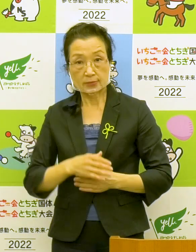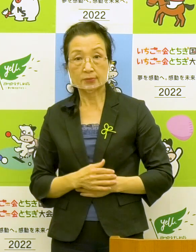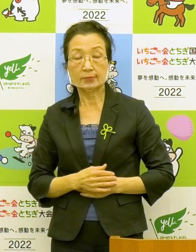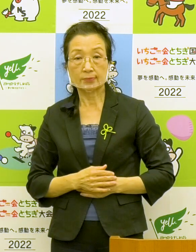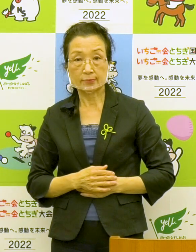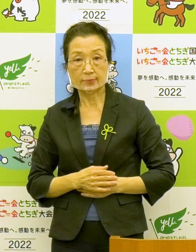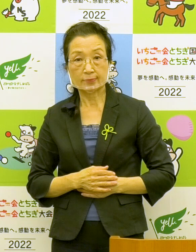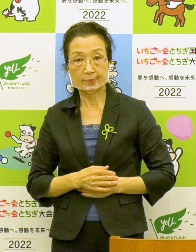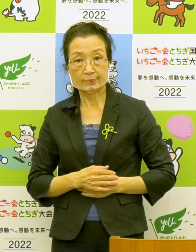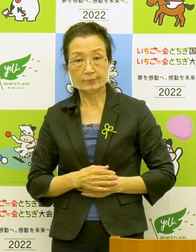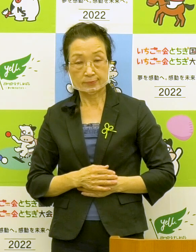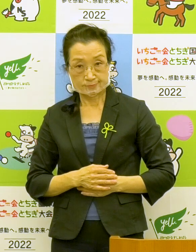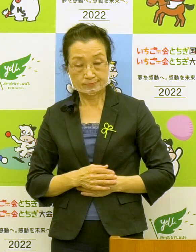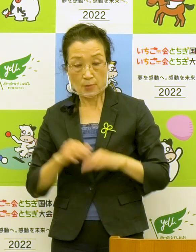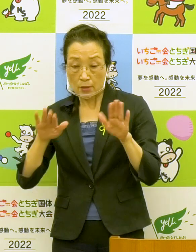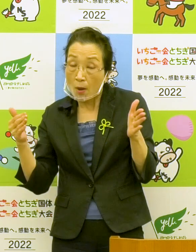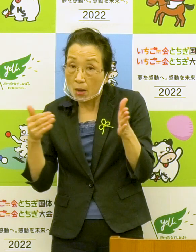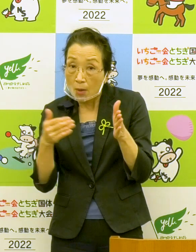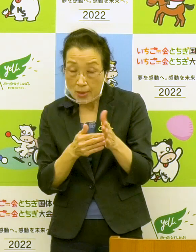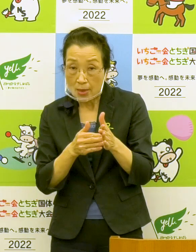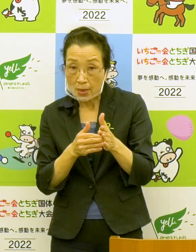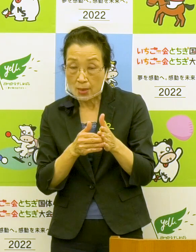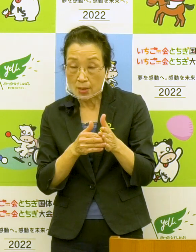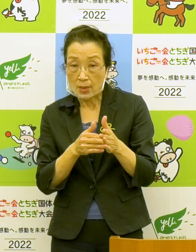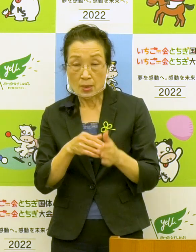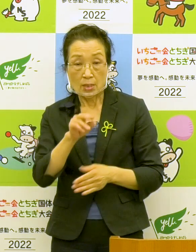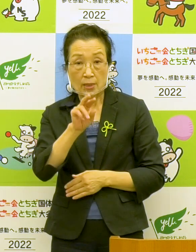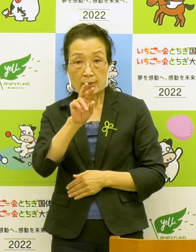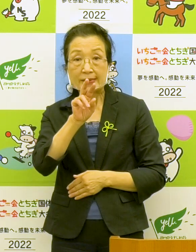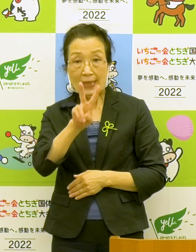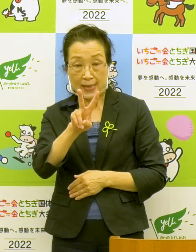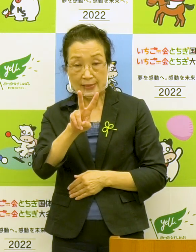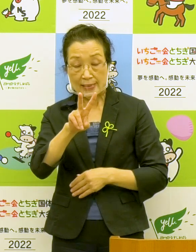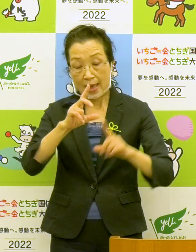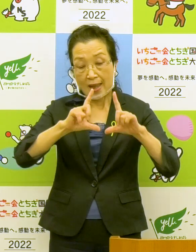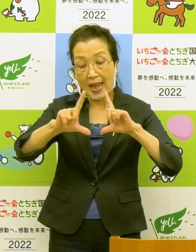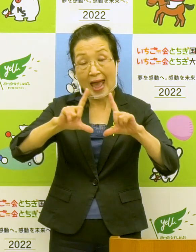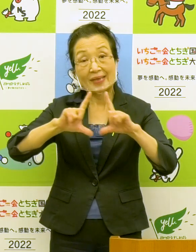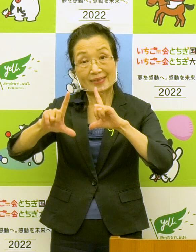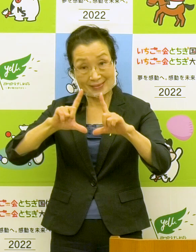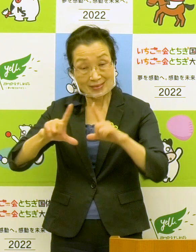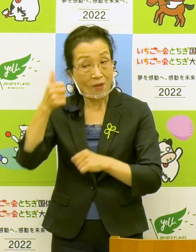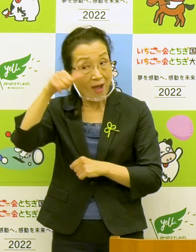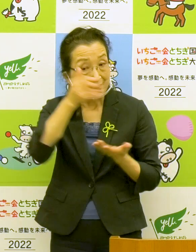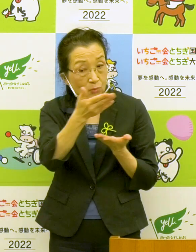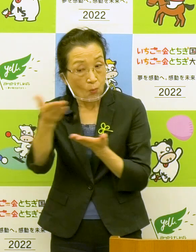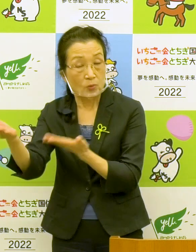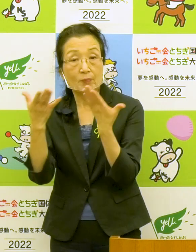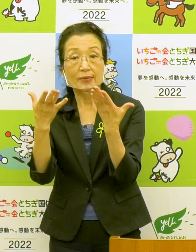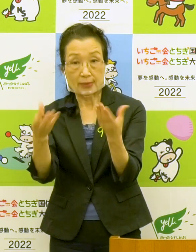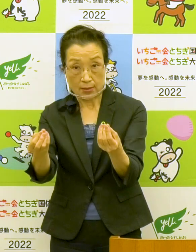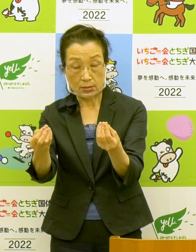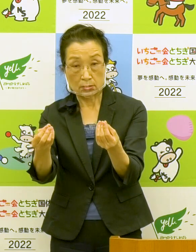。これまで2回 LINE を用いた市民の方々へのアンケートを行ってまいり